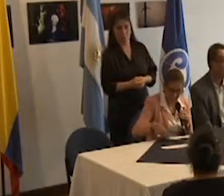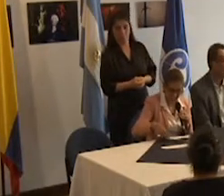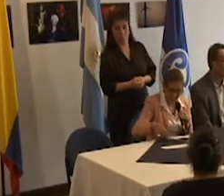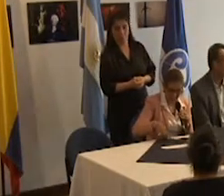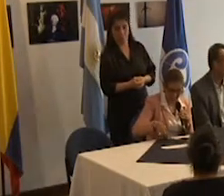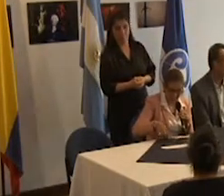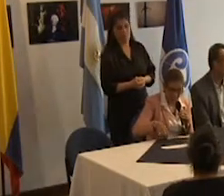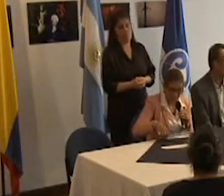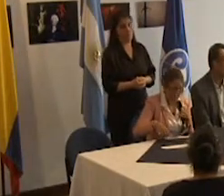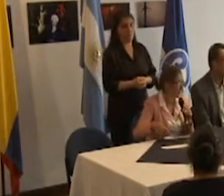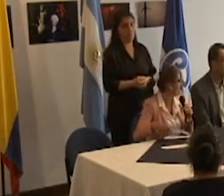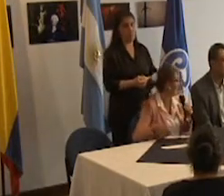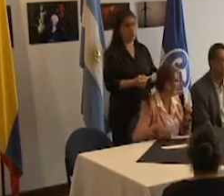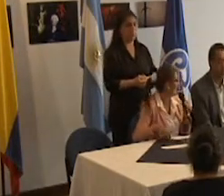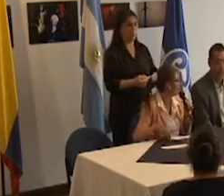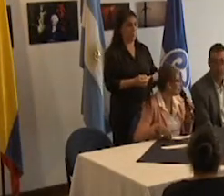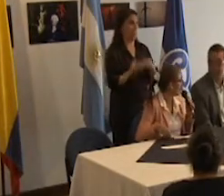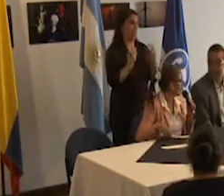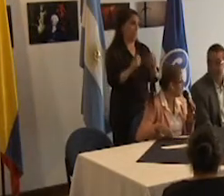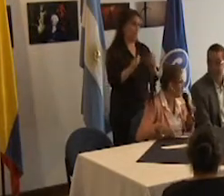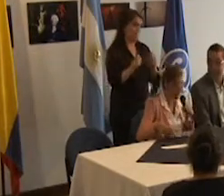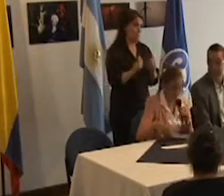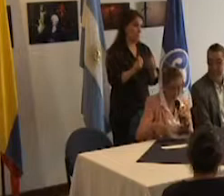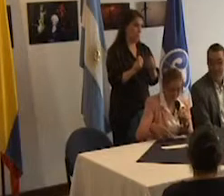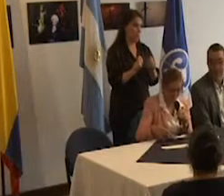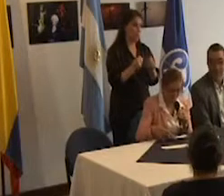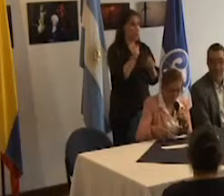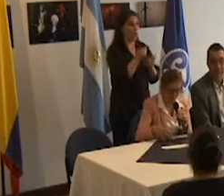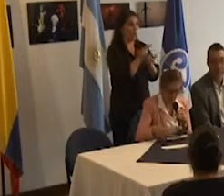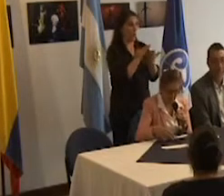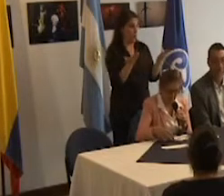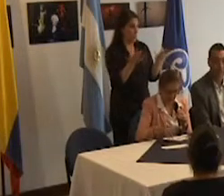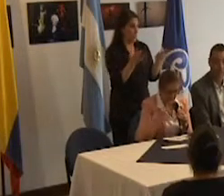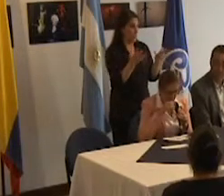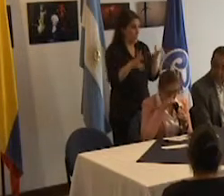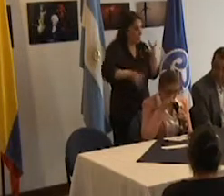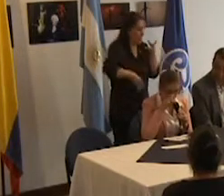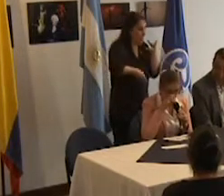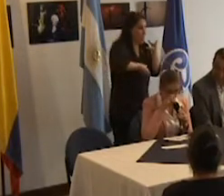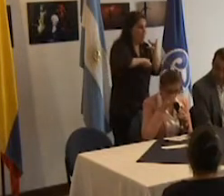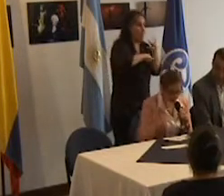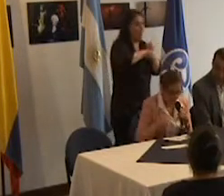para dar paso a otros elementos de tu intervención.